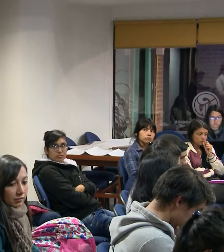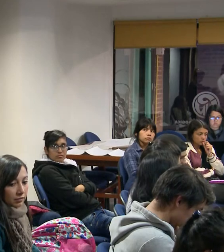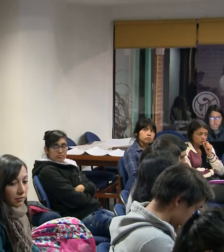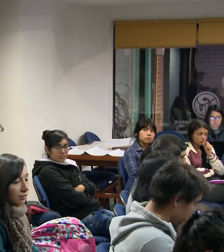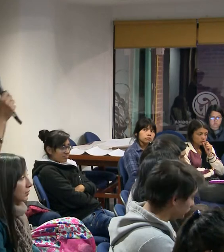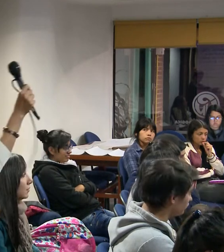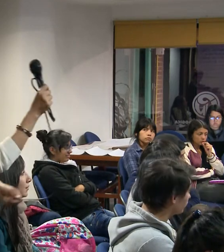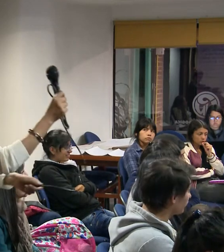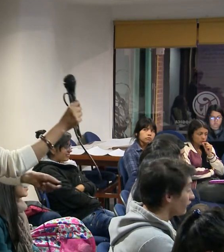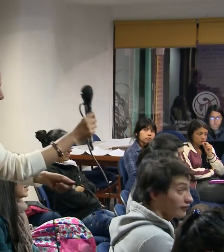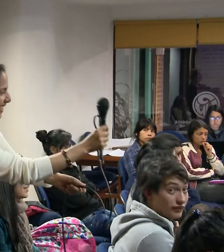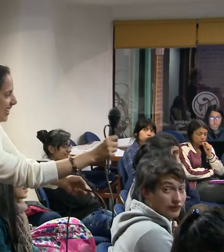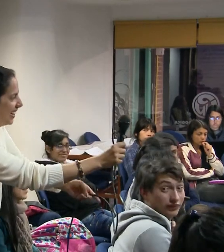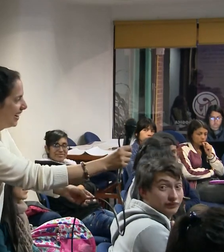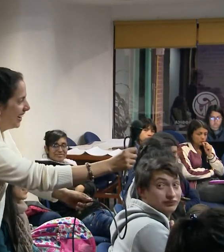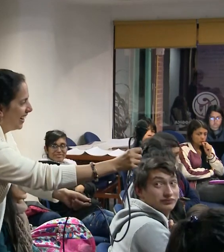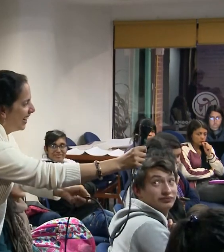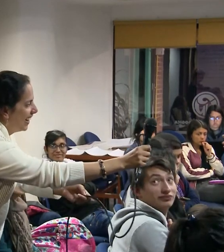casualidad?